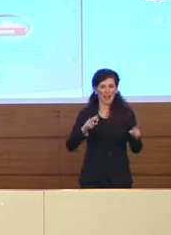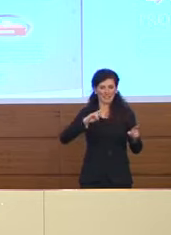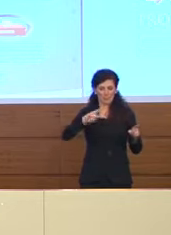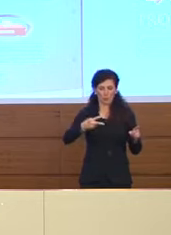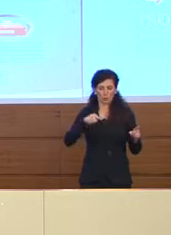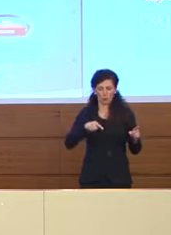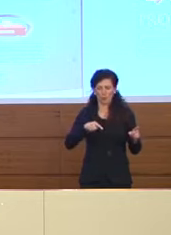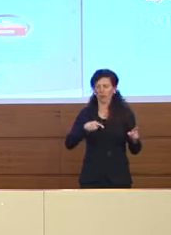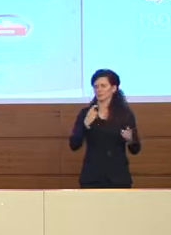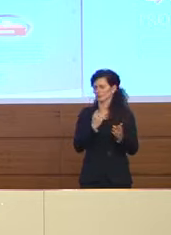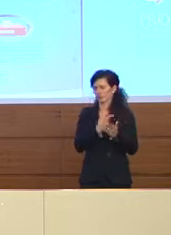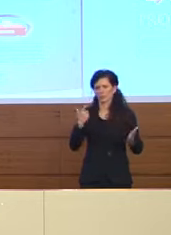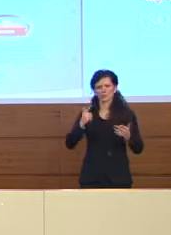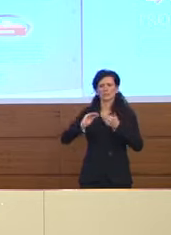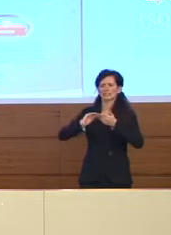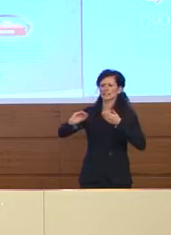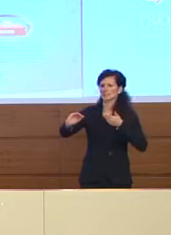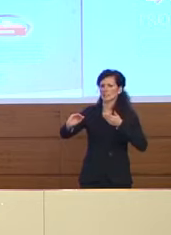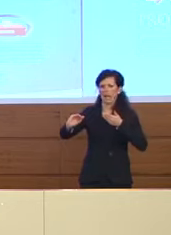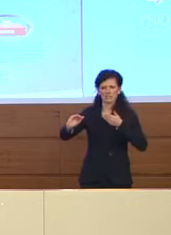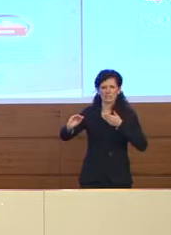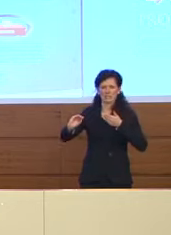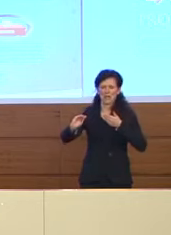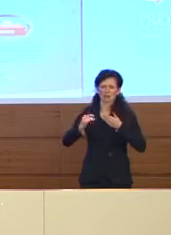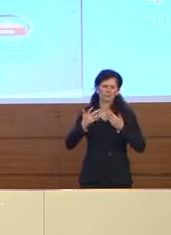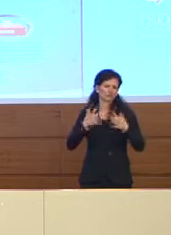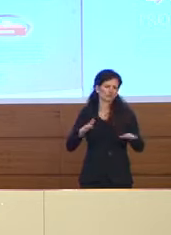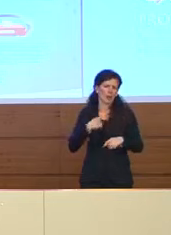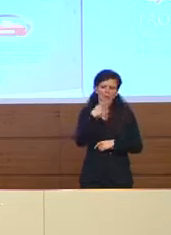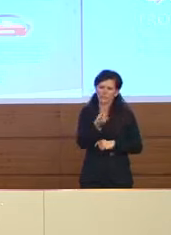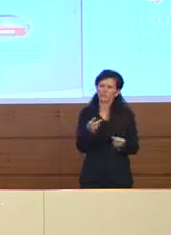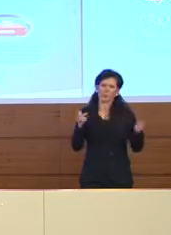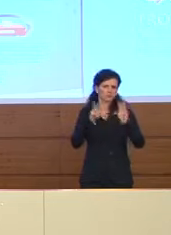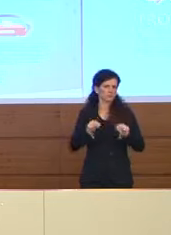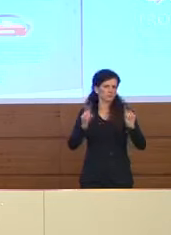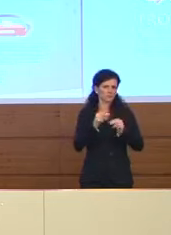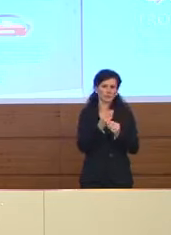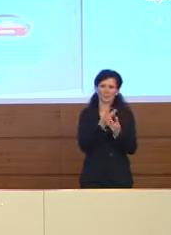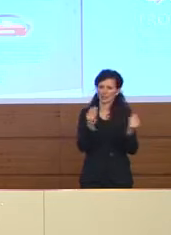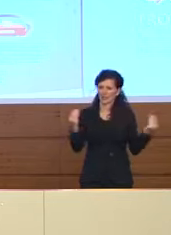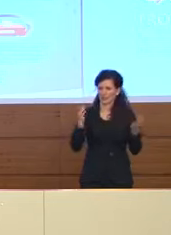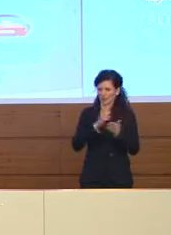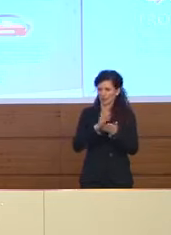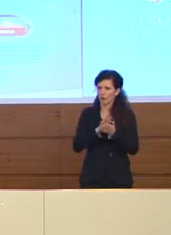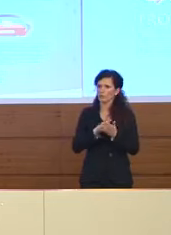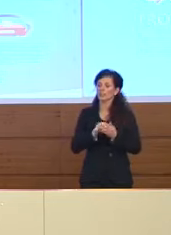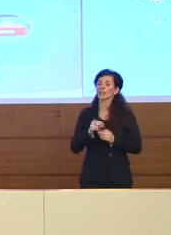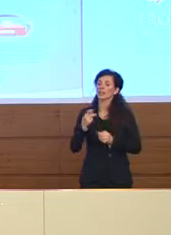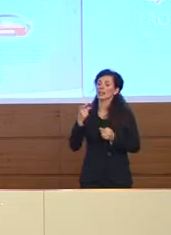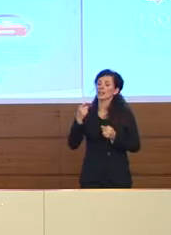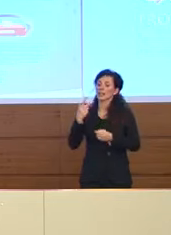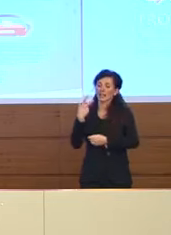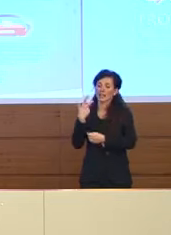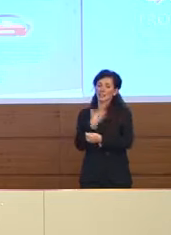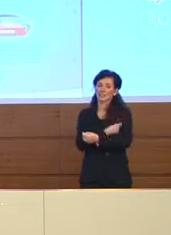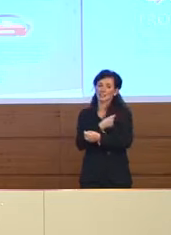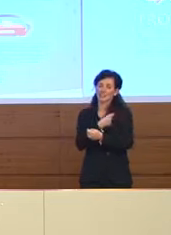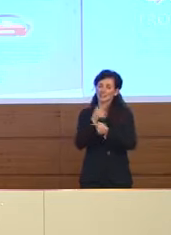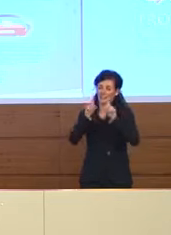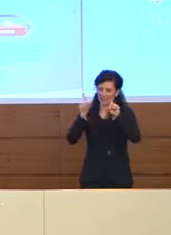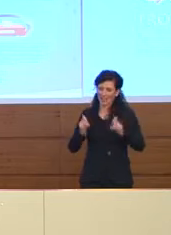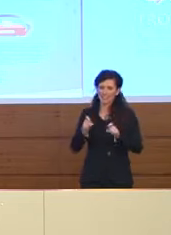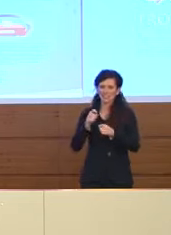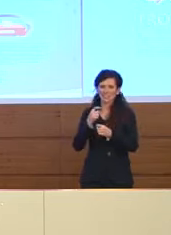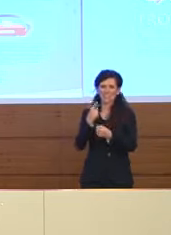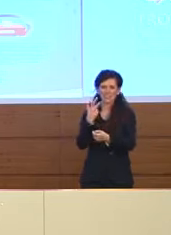distanziamento sociale l'abbiamo detto el avete ripetuto più volte premesso che i test sierologici che effettuerete si